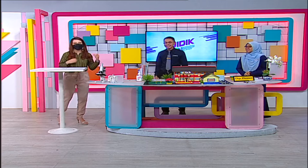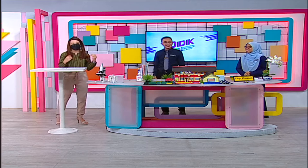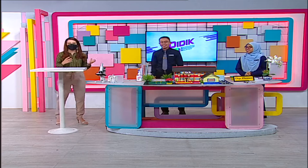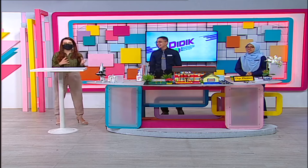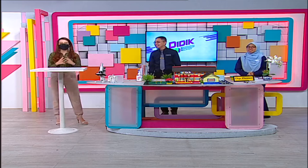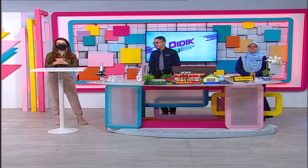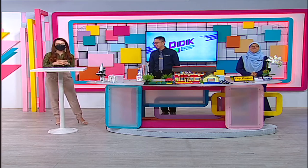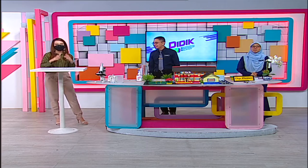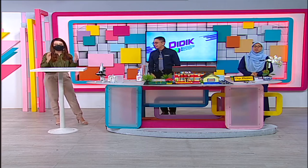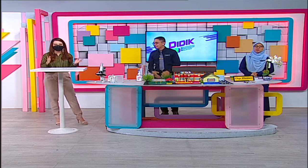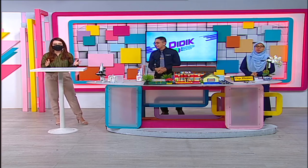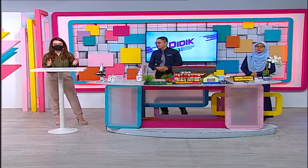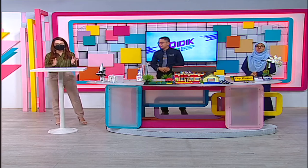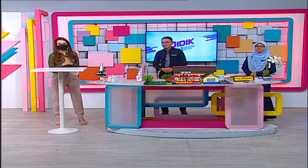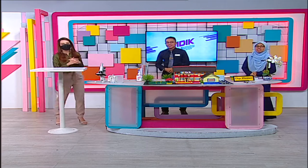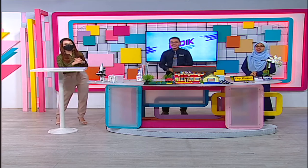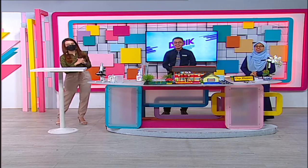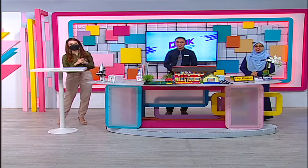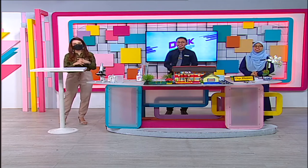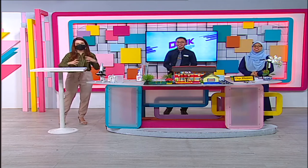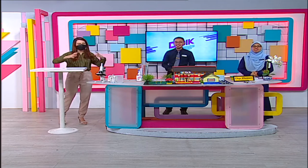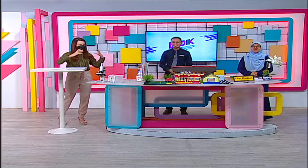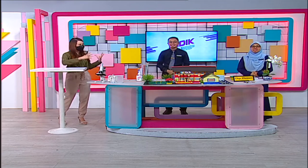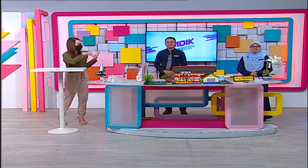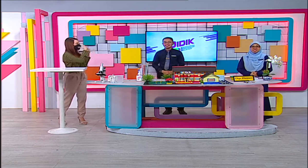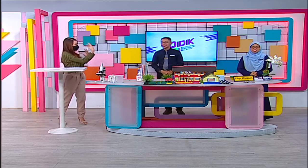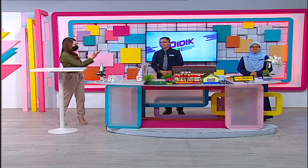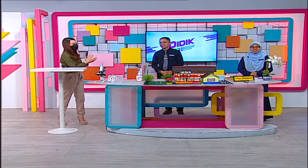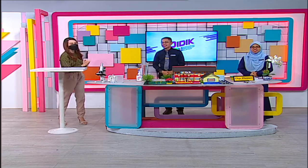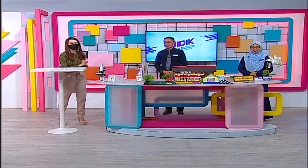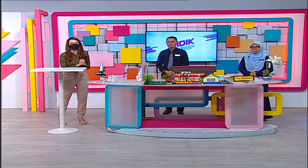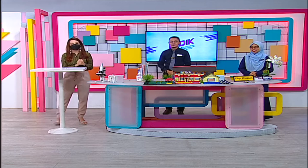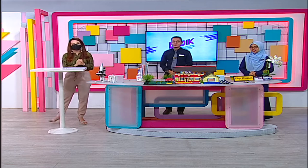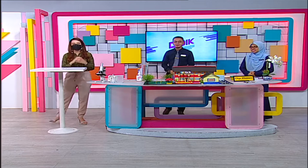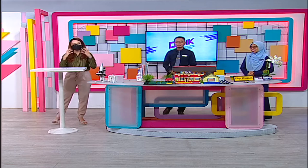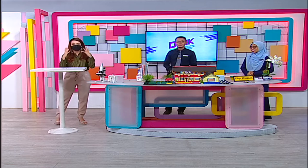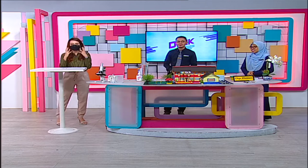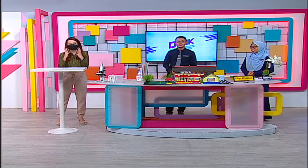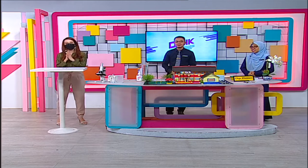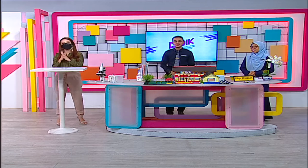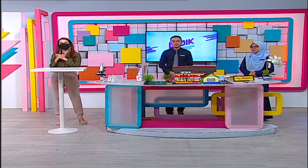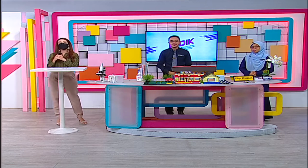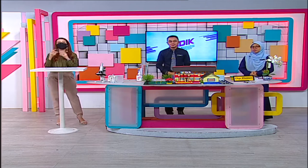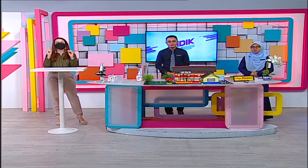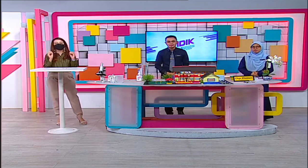Okey, baik. Untuk pengetahuan adik-adik yang sedang menonton sekarang ini, kenapa cikgu-cikgu kita hari ini tidak memakai pelitup muka?